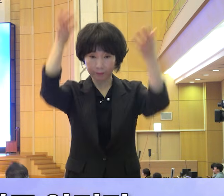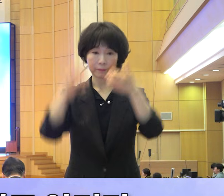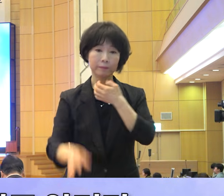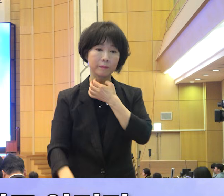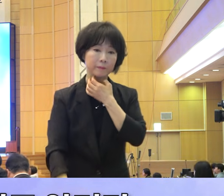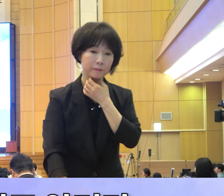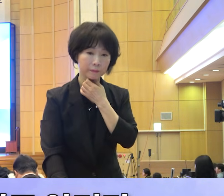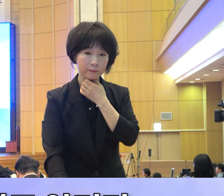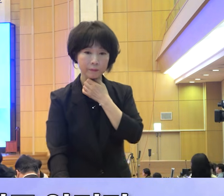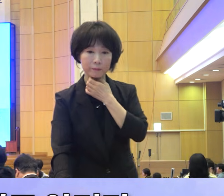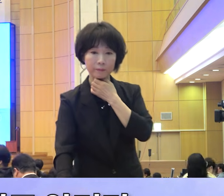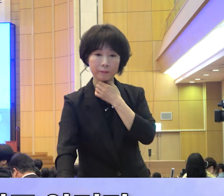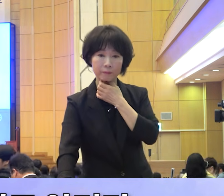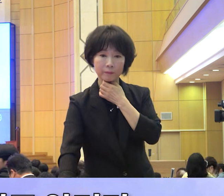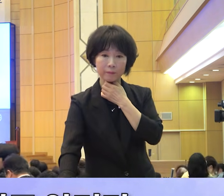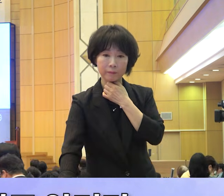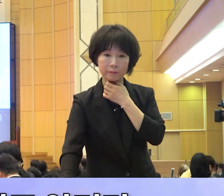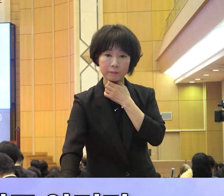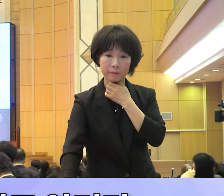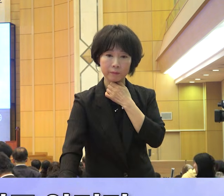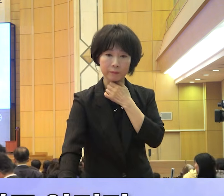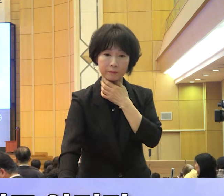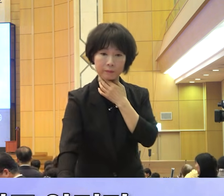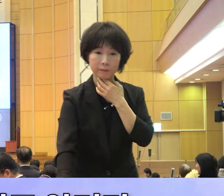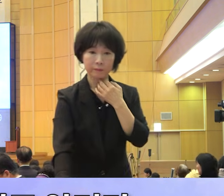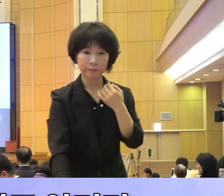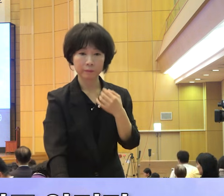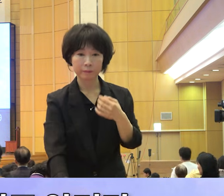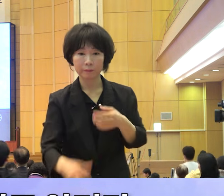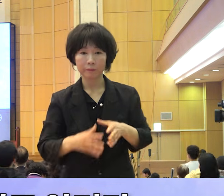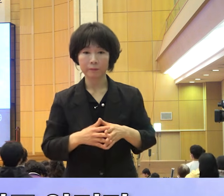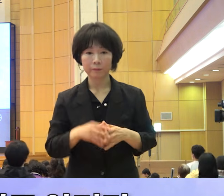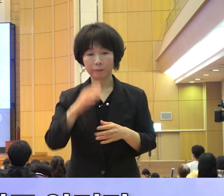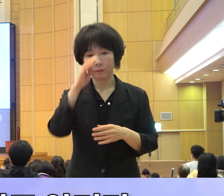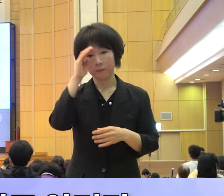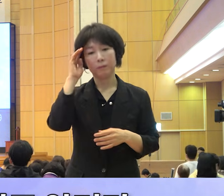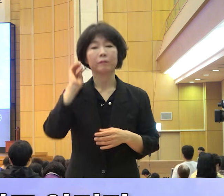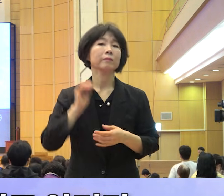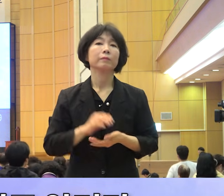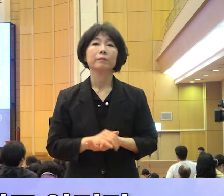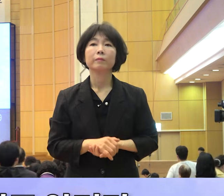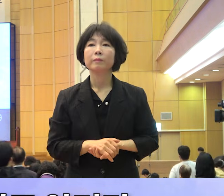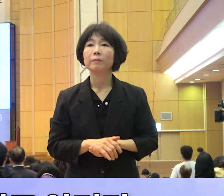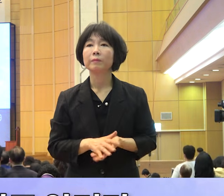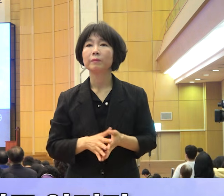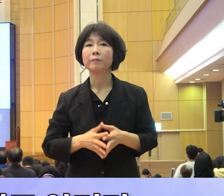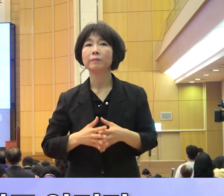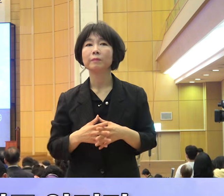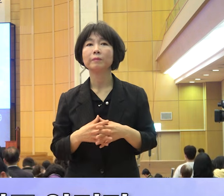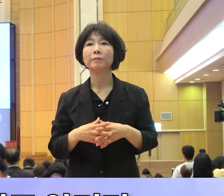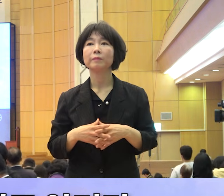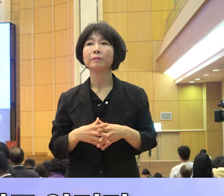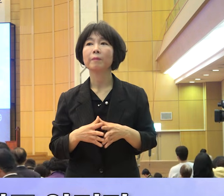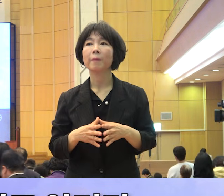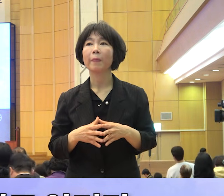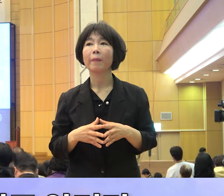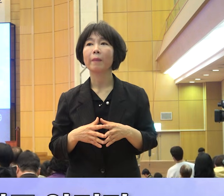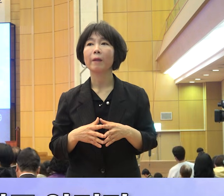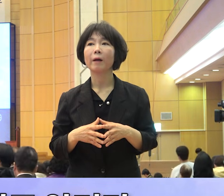바라고요. 하나님 축복하시니, 하나님 치료하시니 찬양하고 축도함으로써 예배를 마치도록